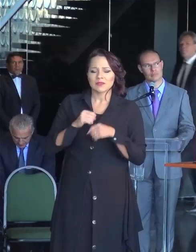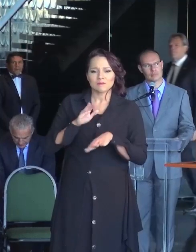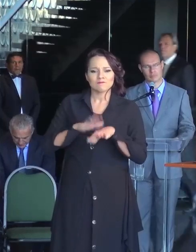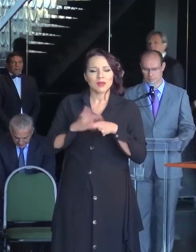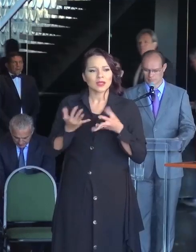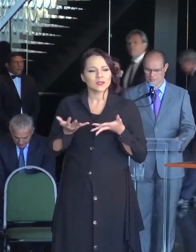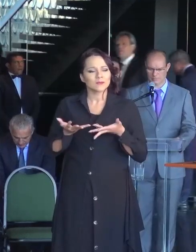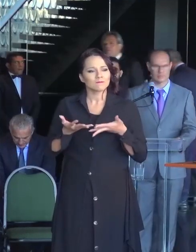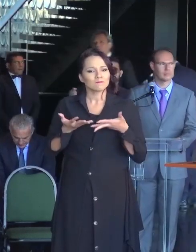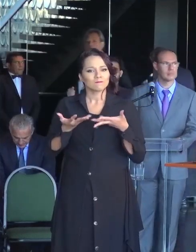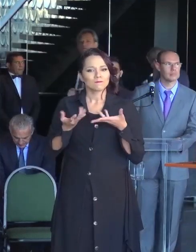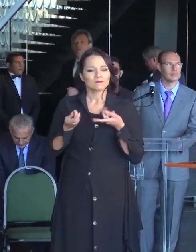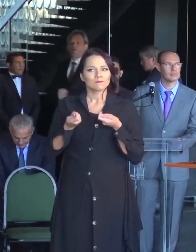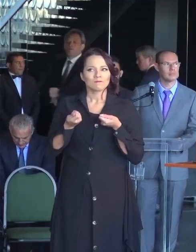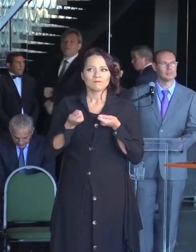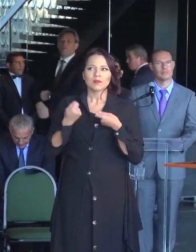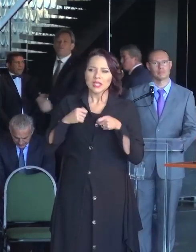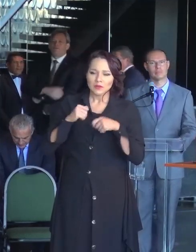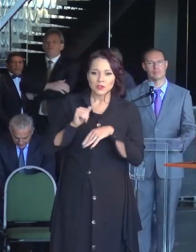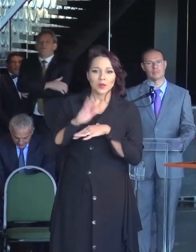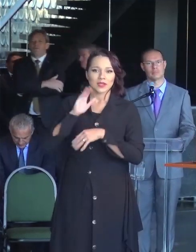efervescente.